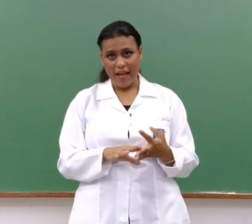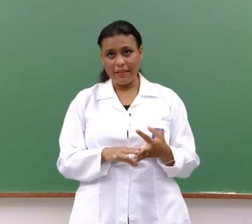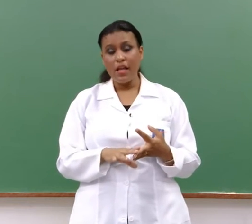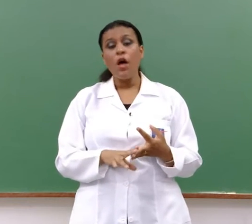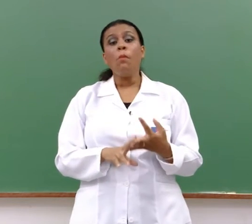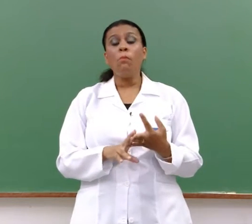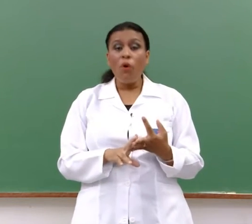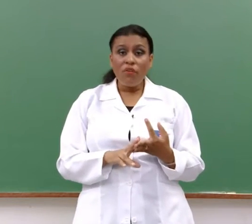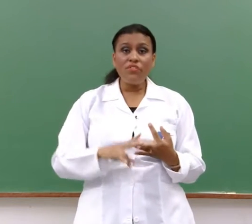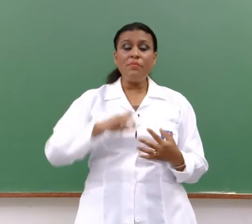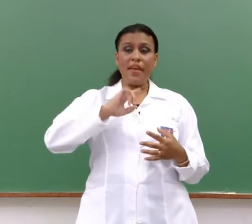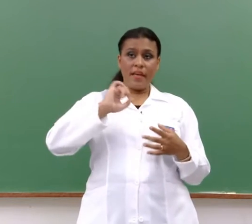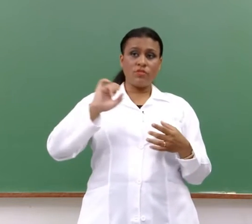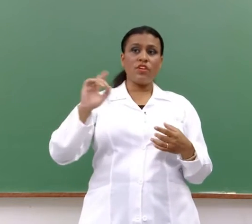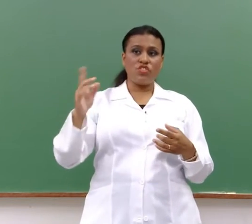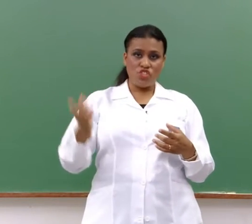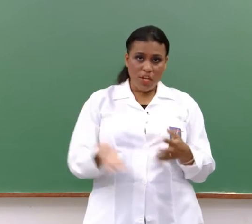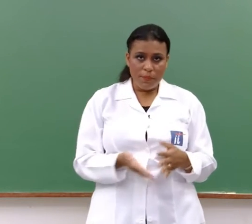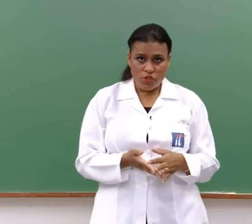situada, movimento, que tipo de